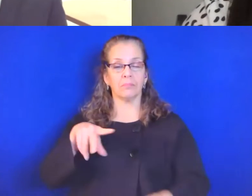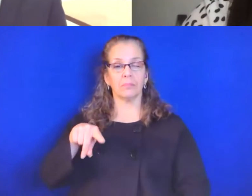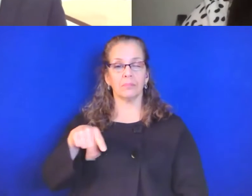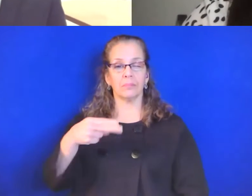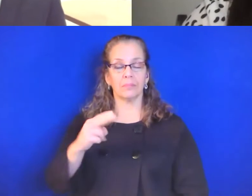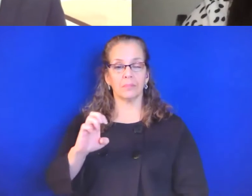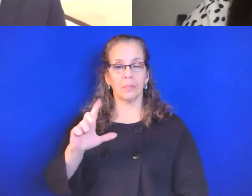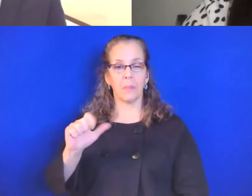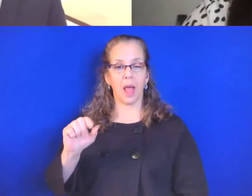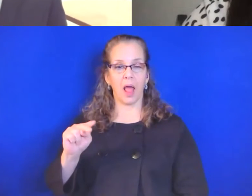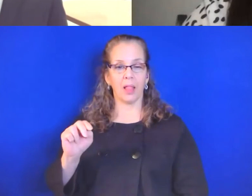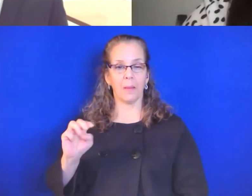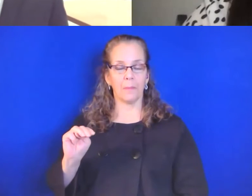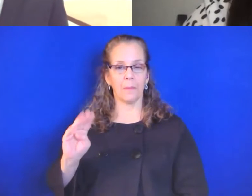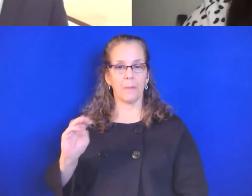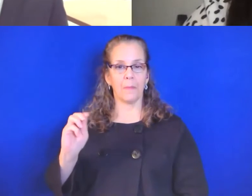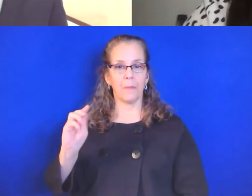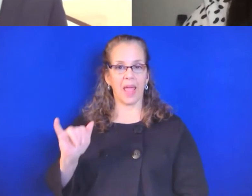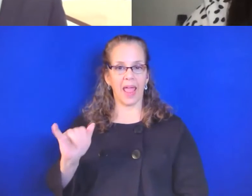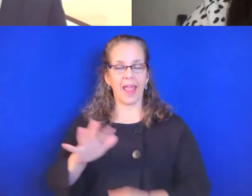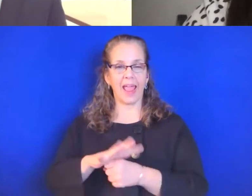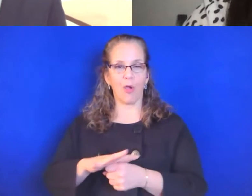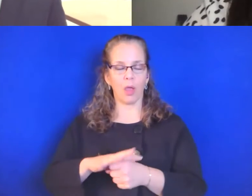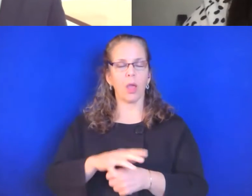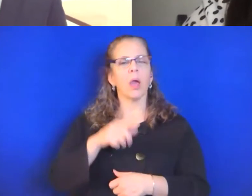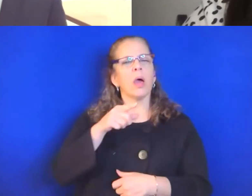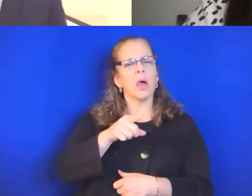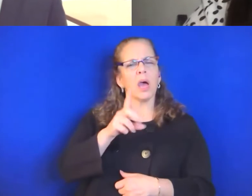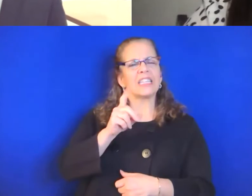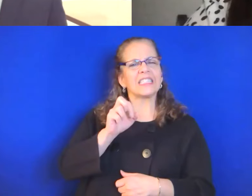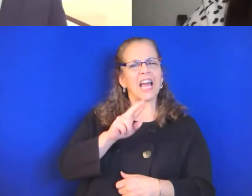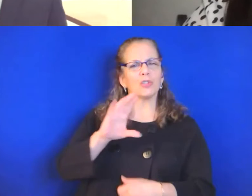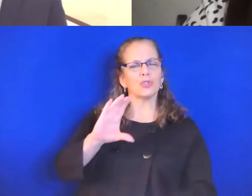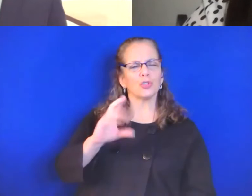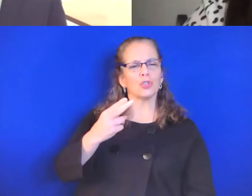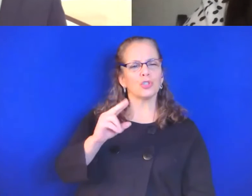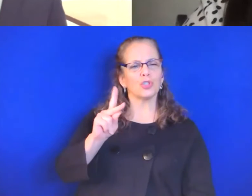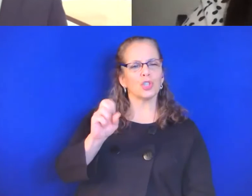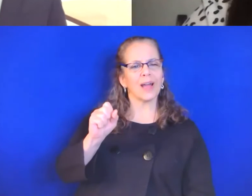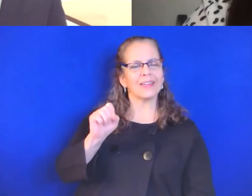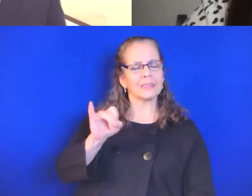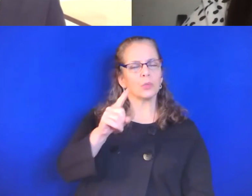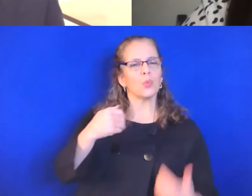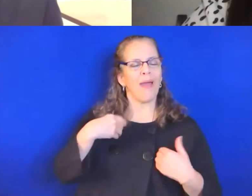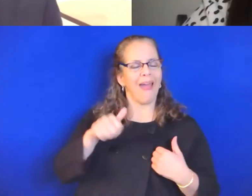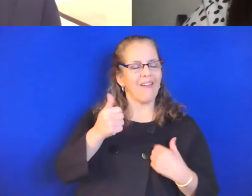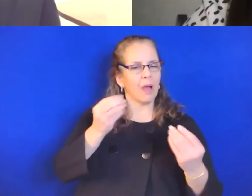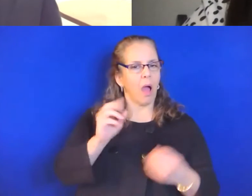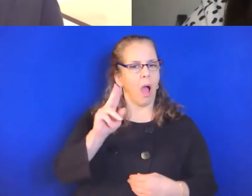any updates on Mayor Adams' mental health plan and NYC? Kind of a transition away from. 对新政